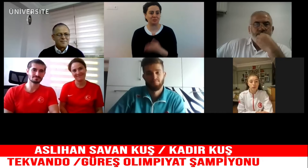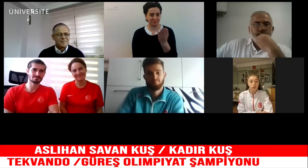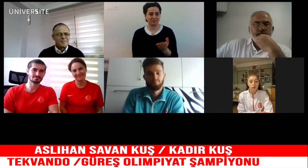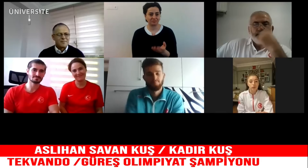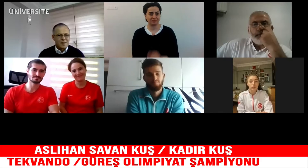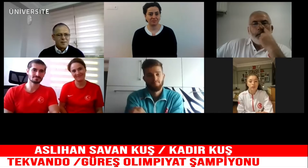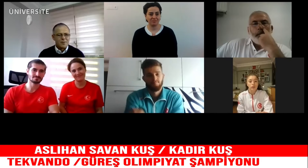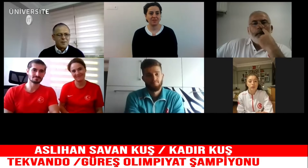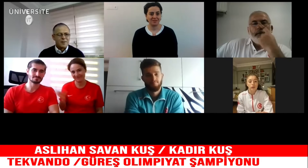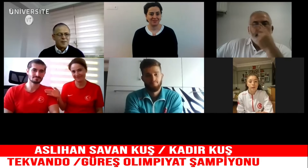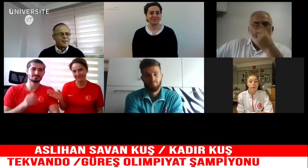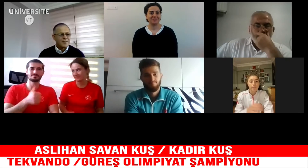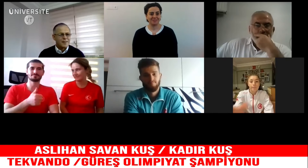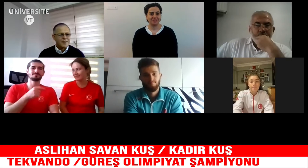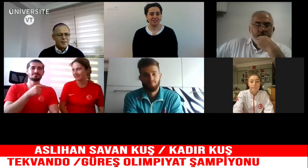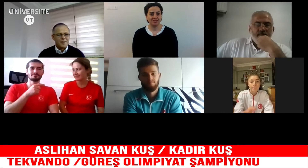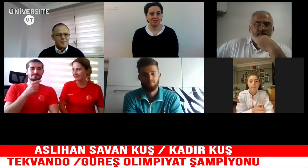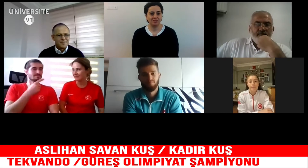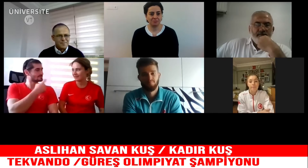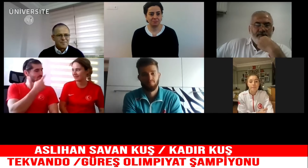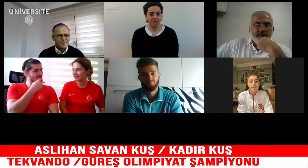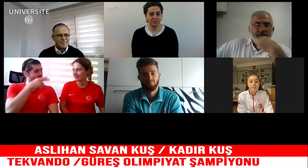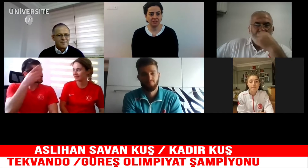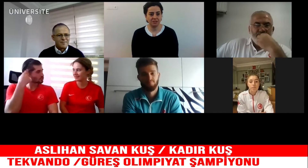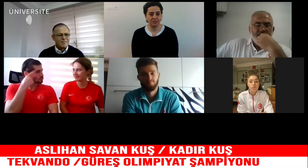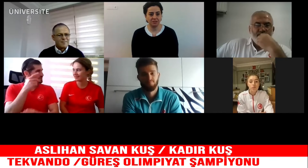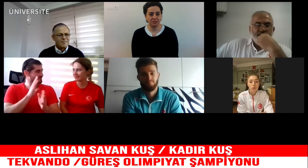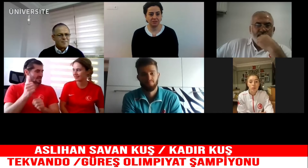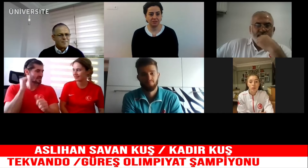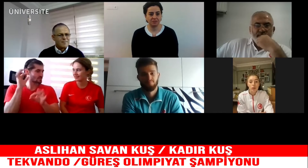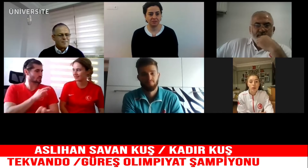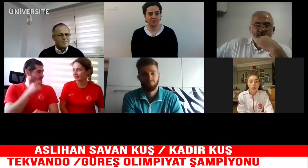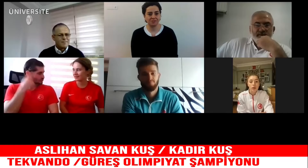yok. Teşekkür ederim. Kadir? Ben